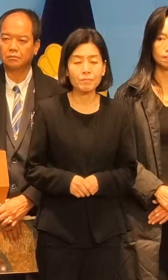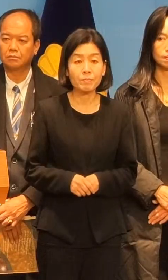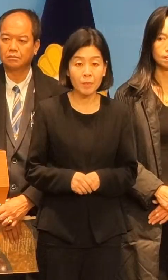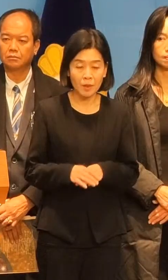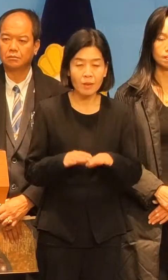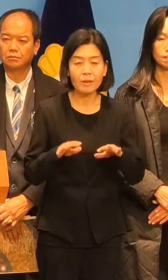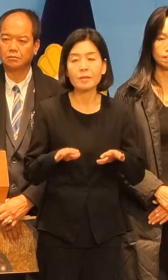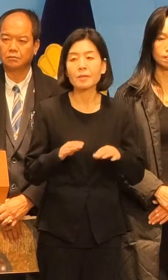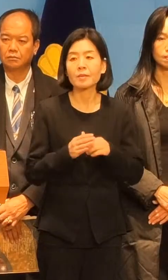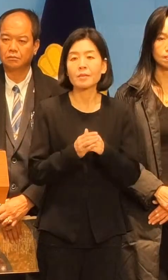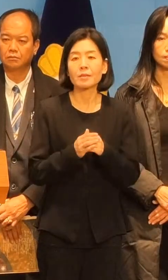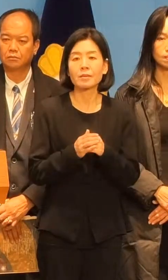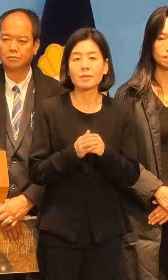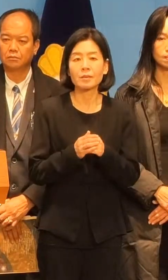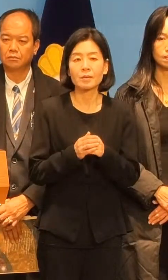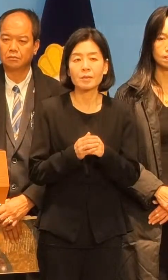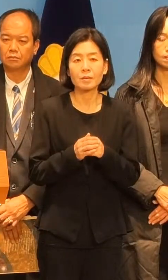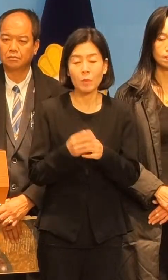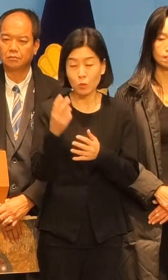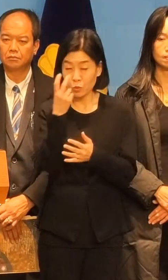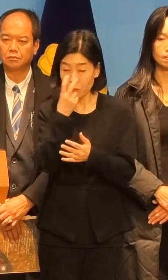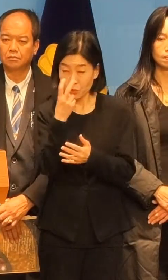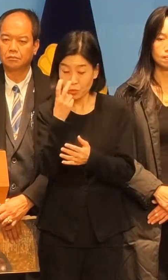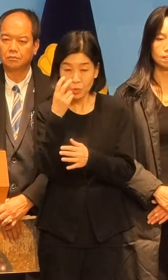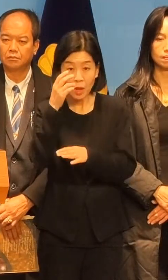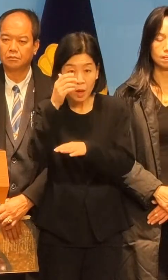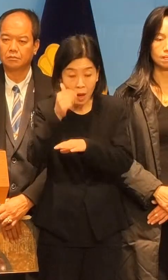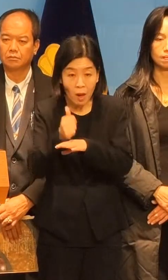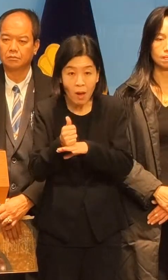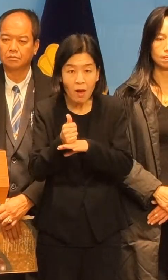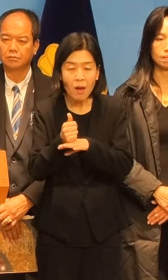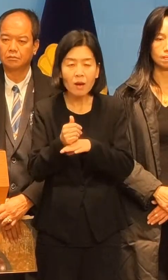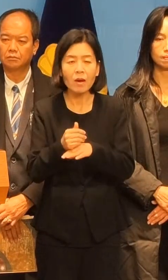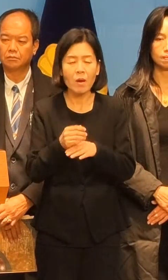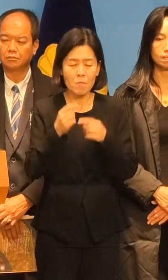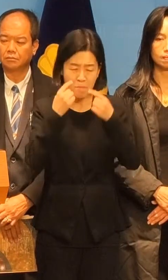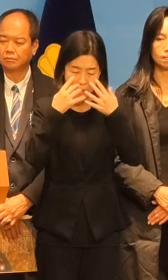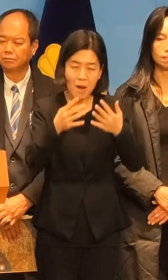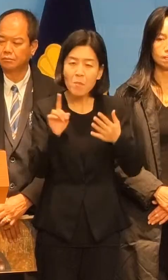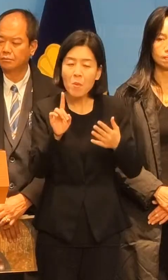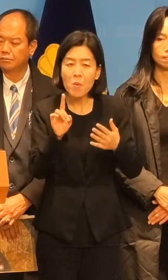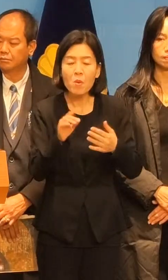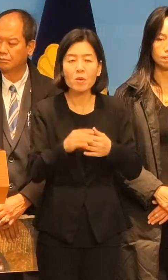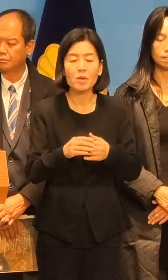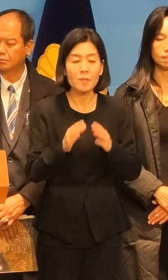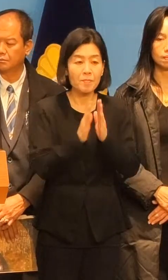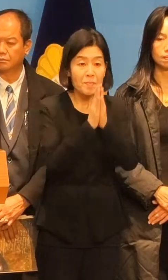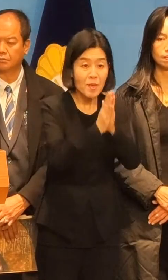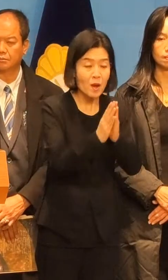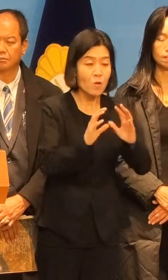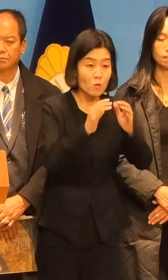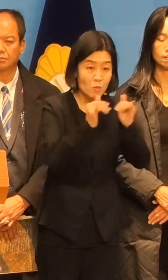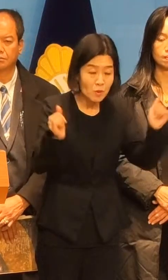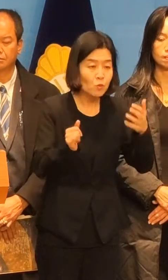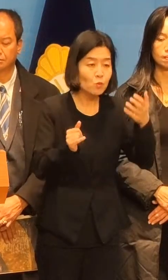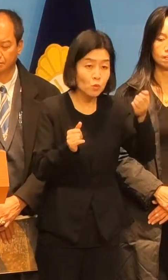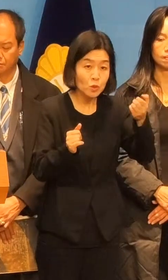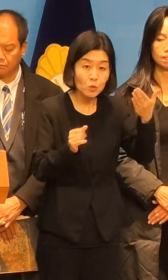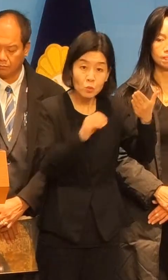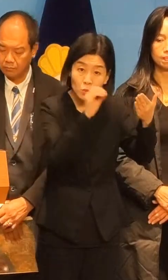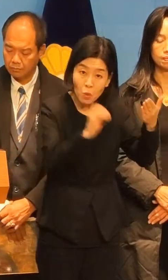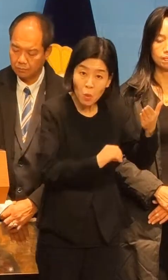네, 자유로운 조사에 따르면 정말 사실은 명확합니다. 미얀마 국민의 99%가